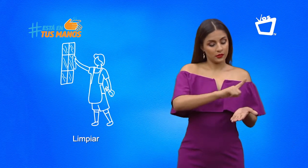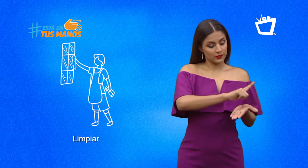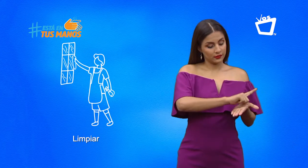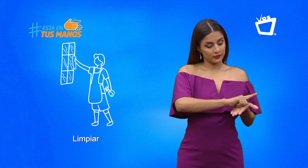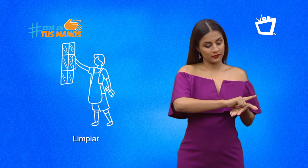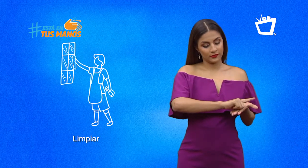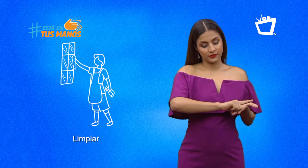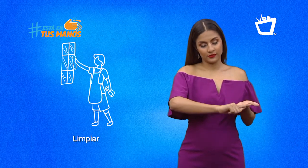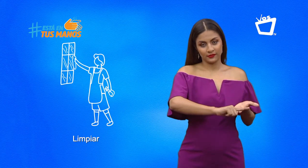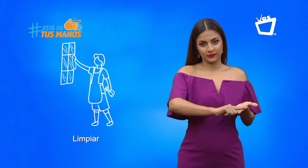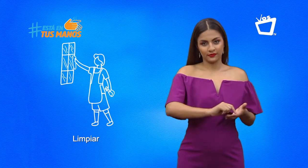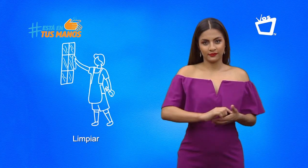limpiar